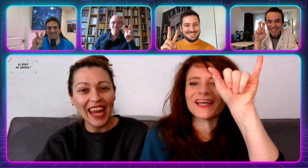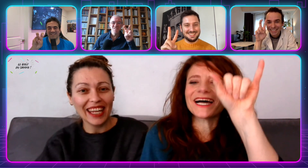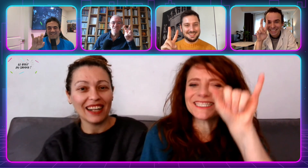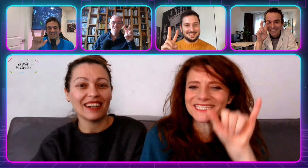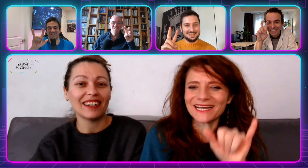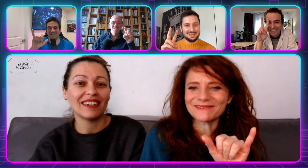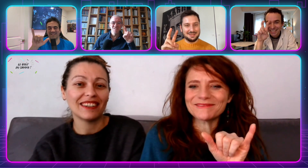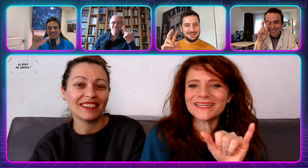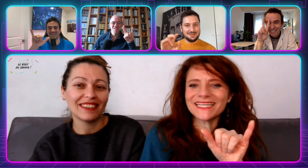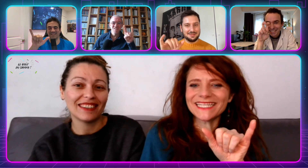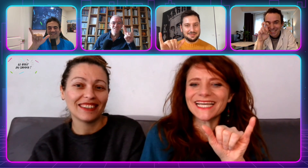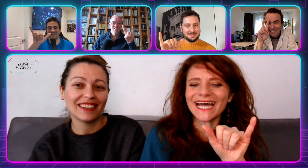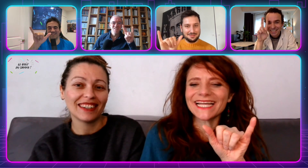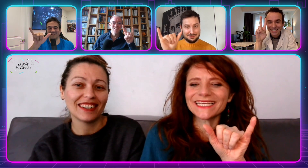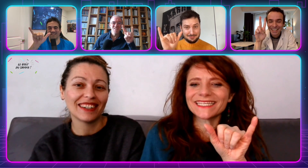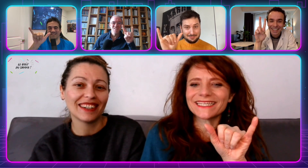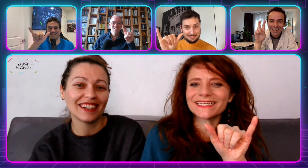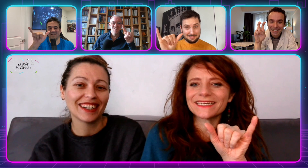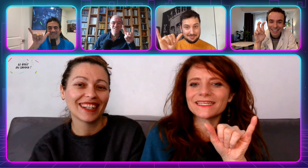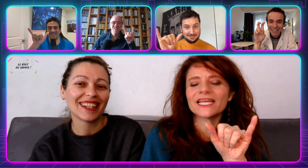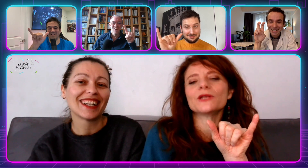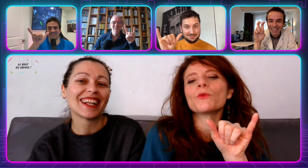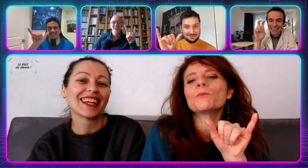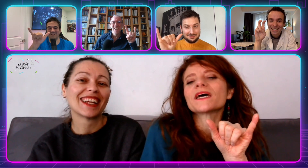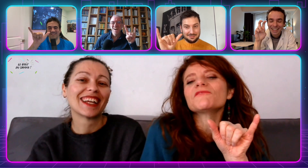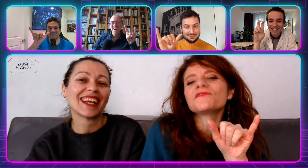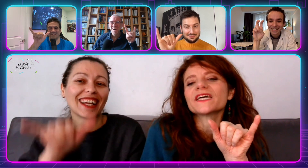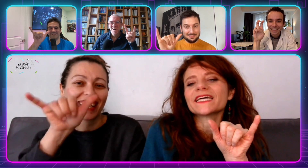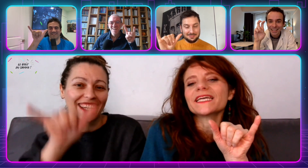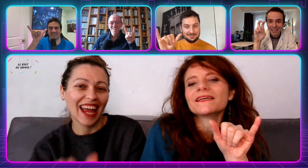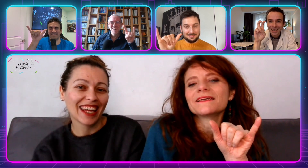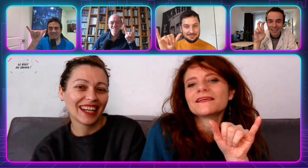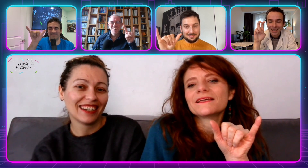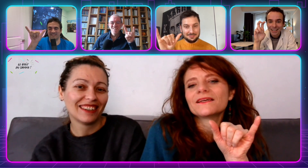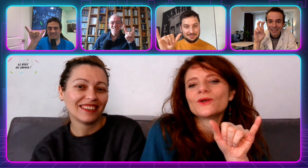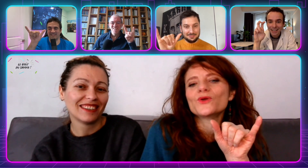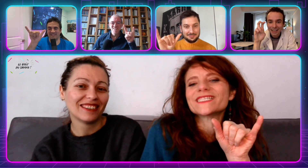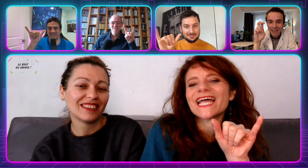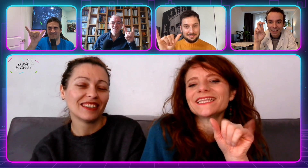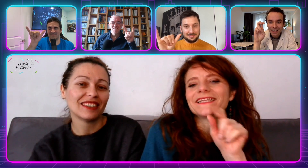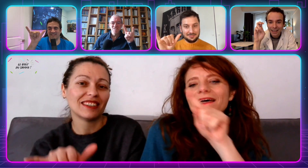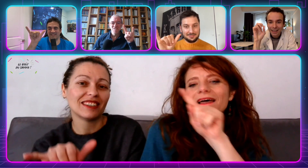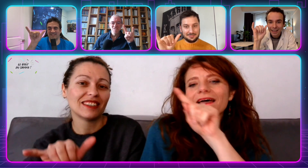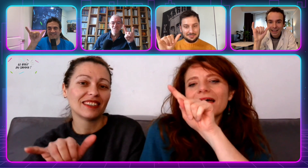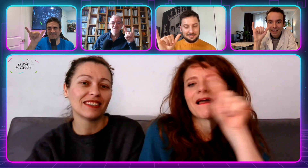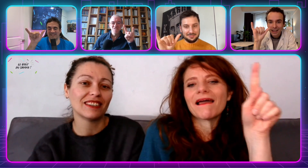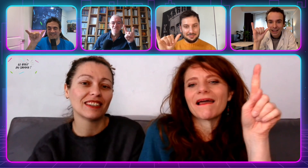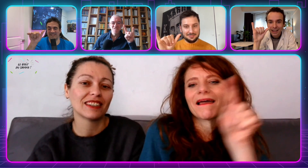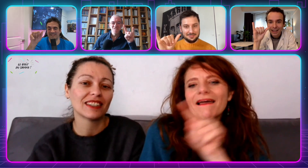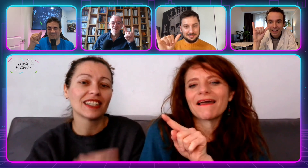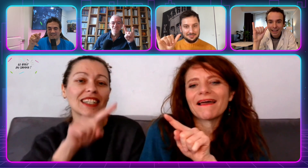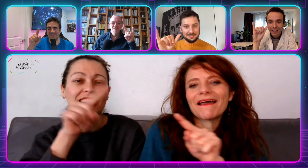Ah ouais. Tu verras l'escargot. Y, c'est Star Trek, ouais. Et mon préféré, le Z.